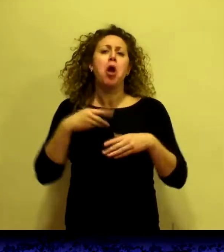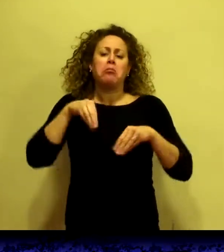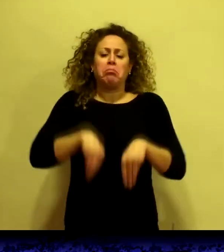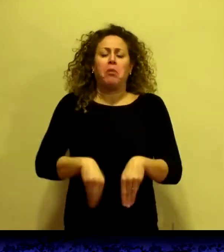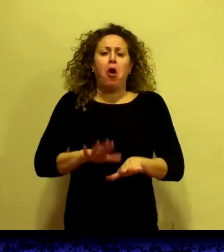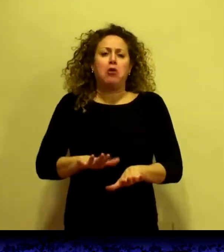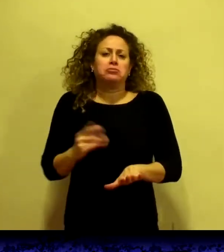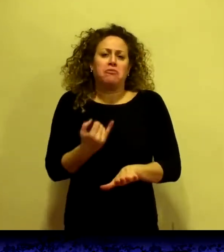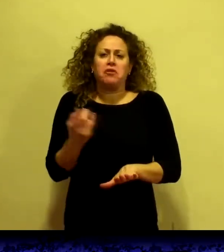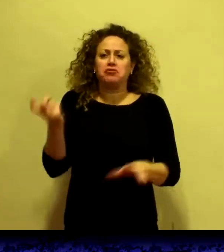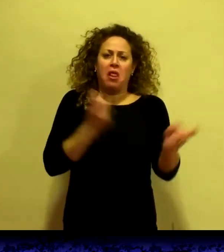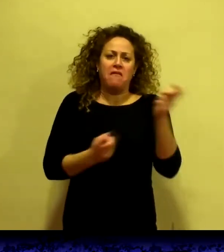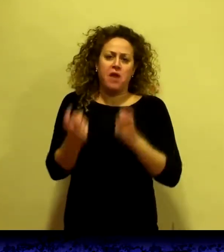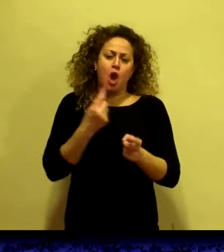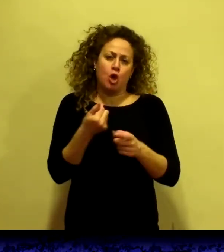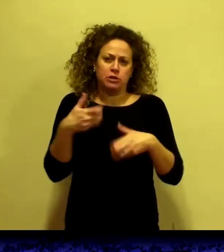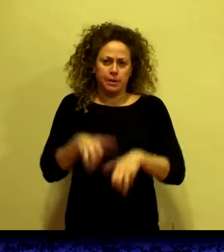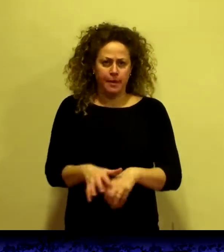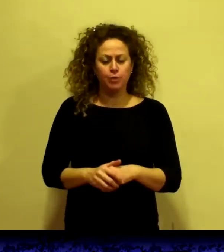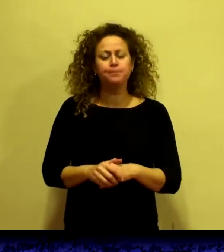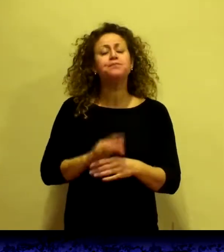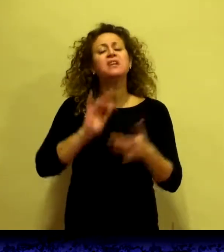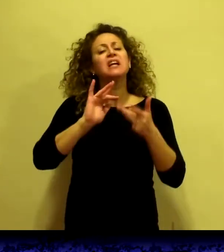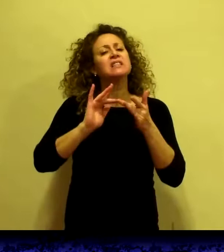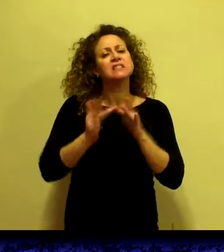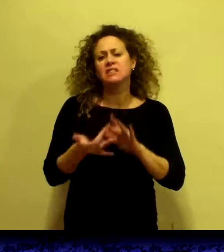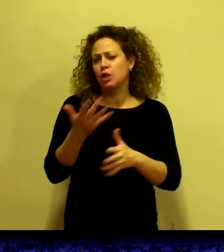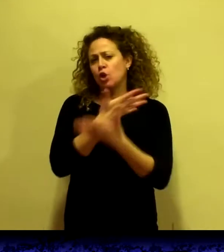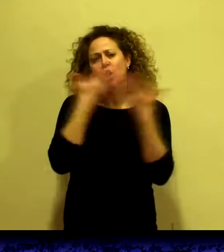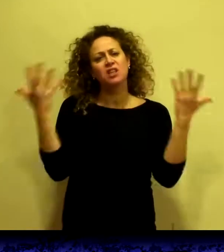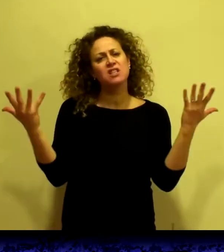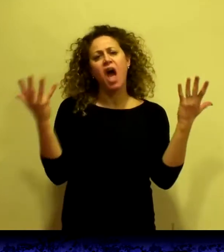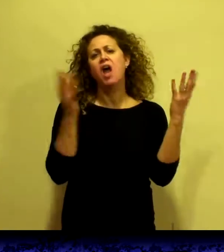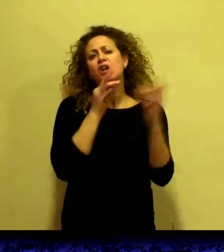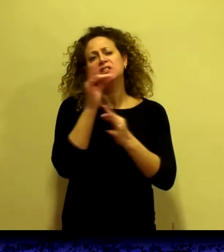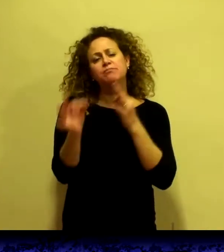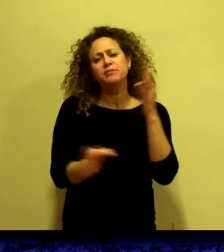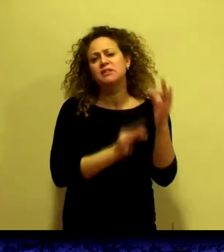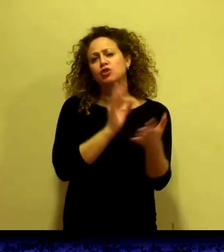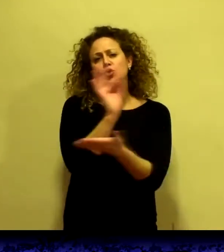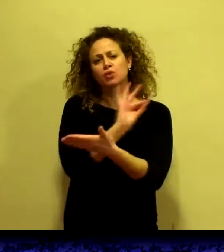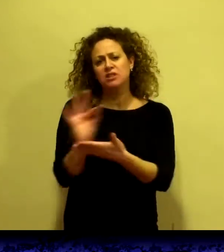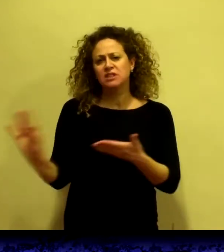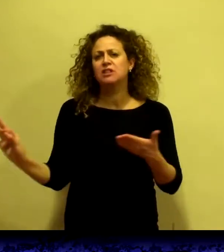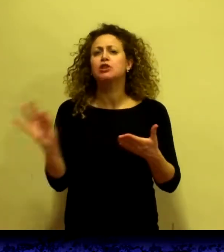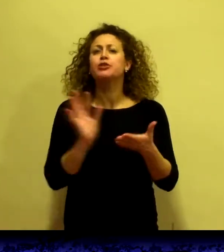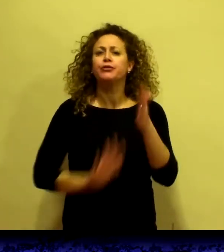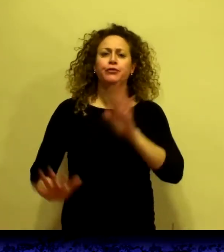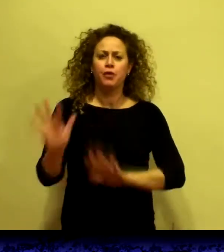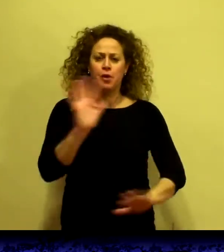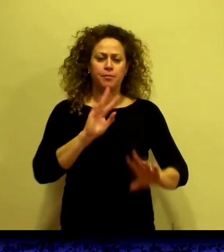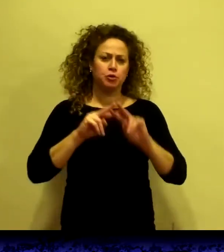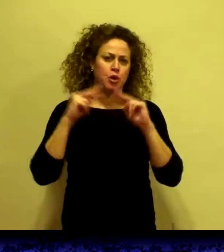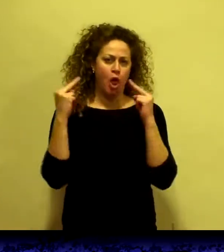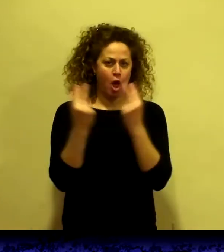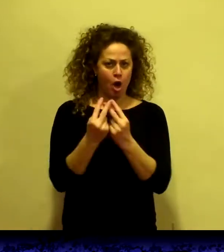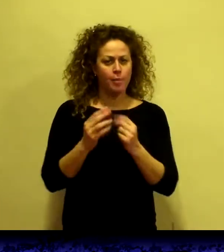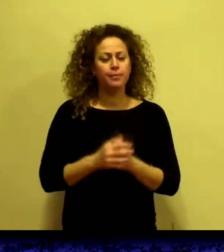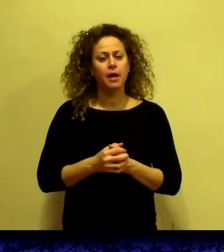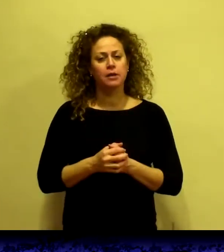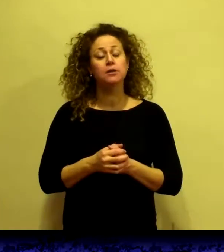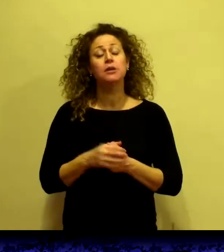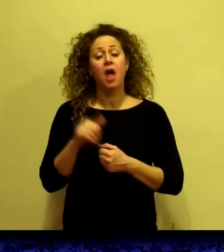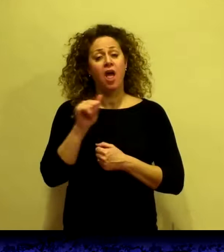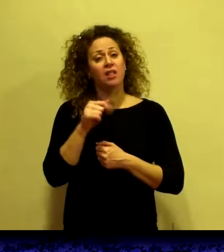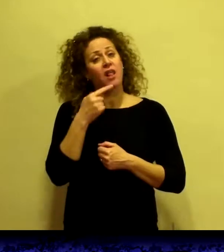andando sul sito, quasi tutto scritto. Certo, a parte quello, però anche i pacchetti sono